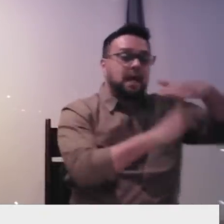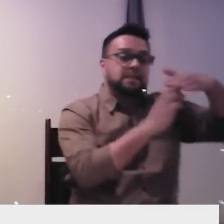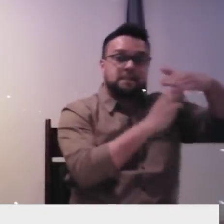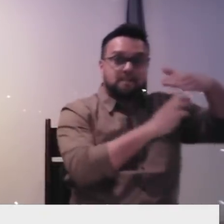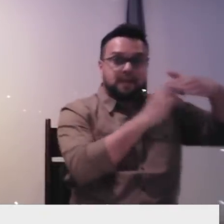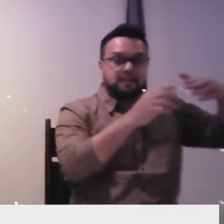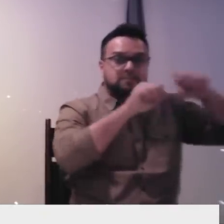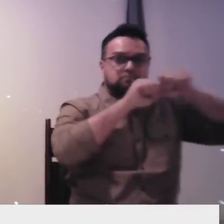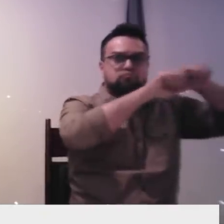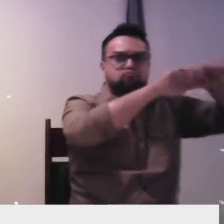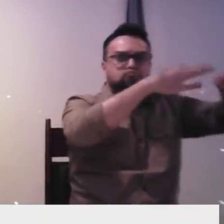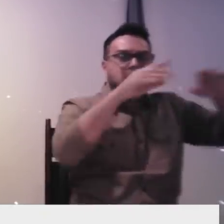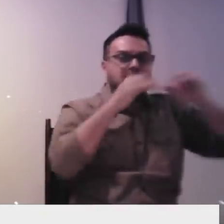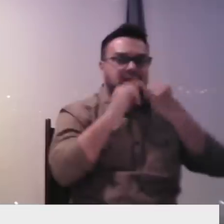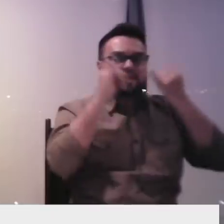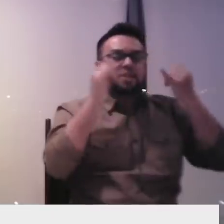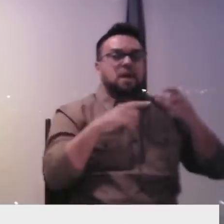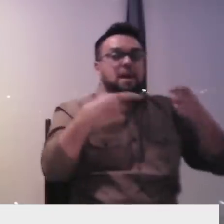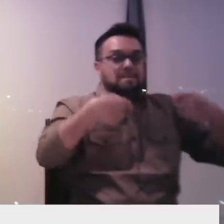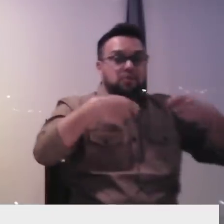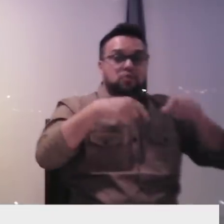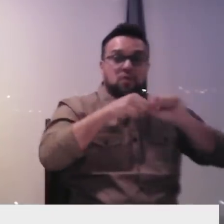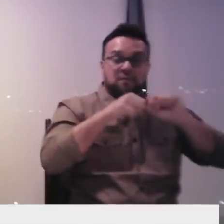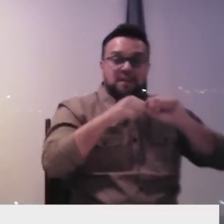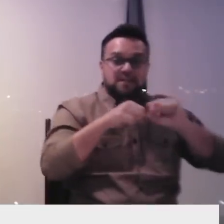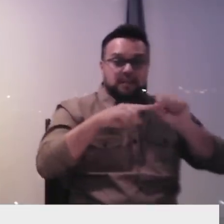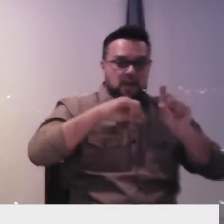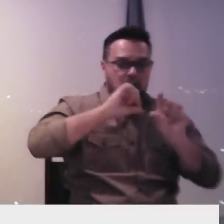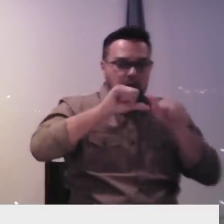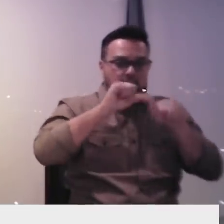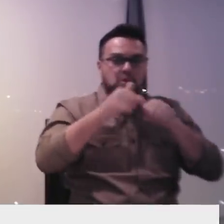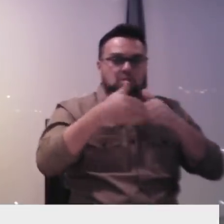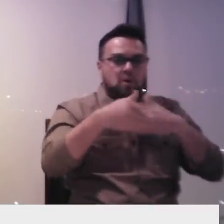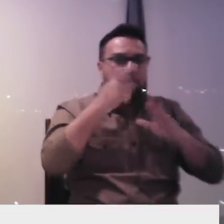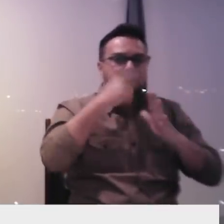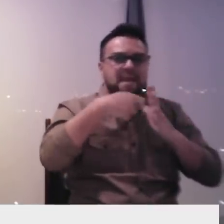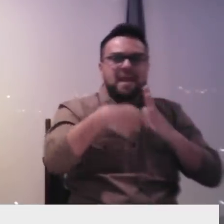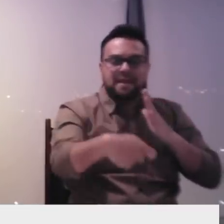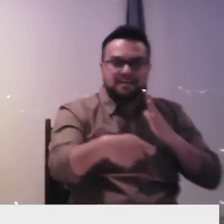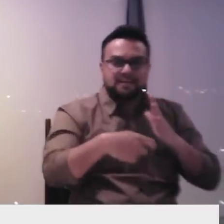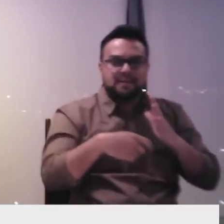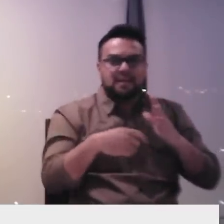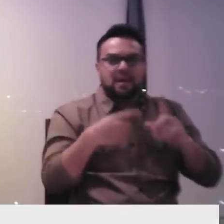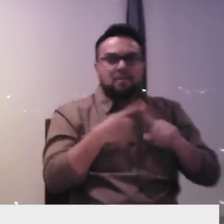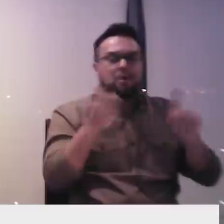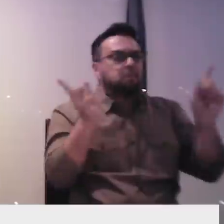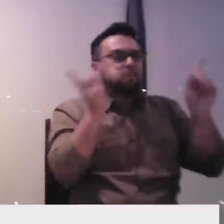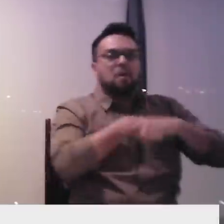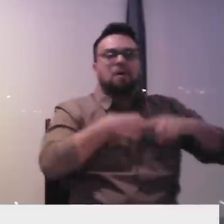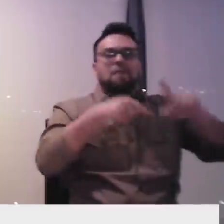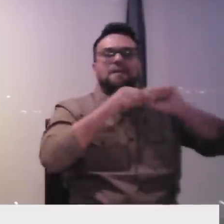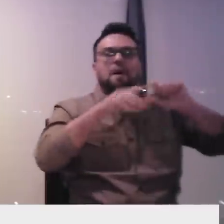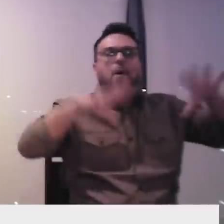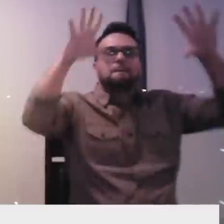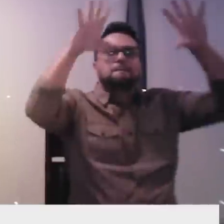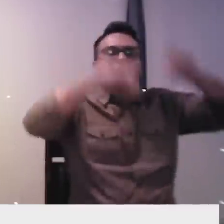distribuição, né? Teve que fazer um reajuste logo, poucos meses depois, e caso contrário, teríamos apagão no Brasil. E